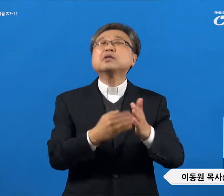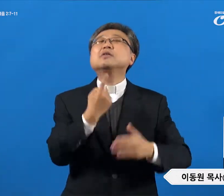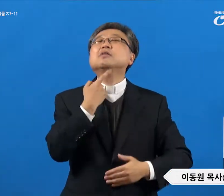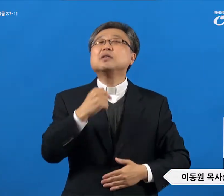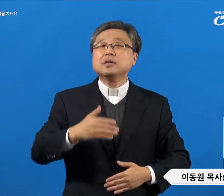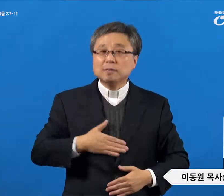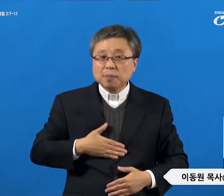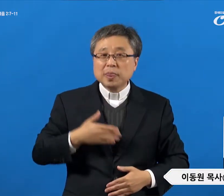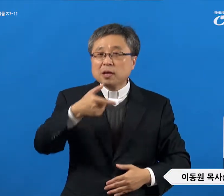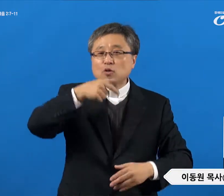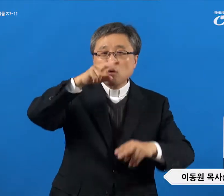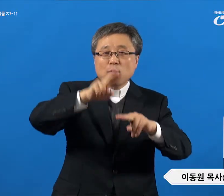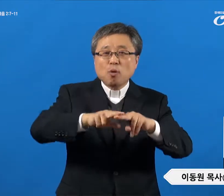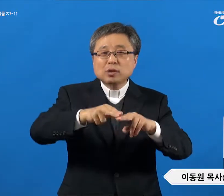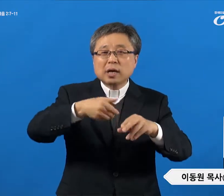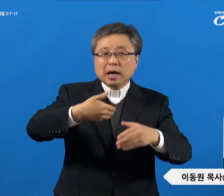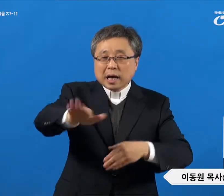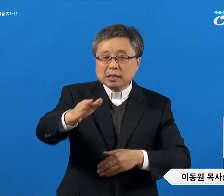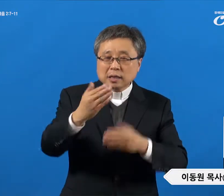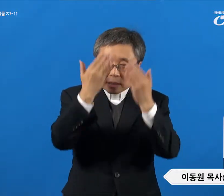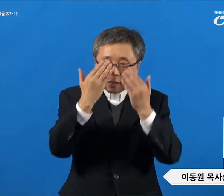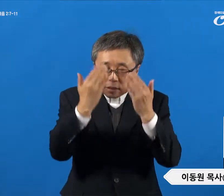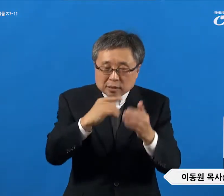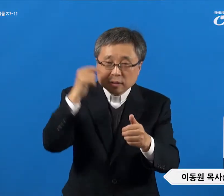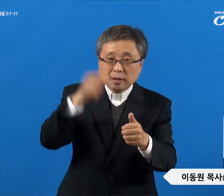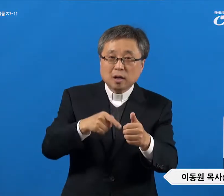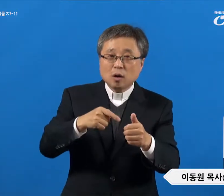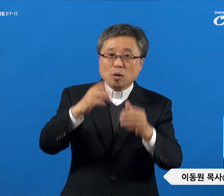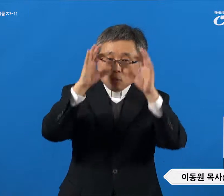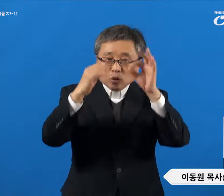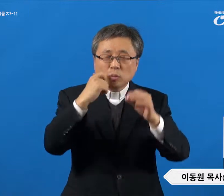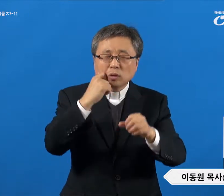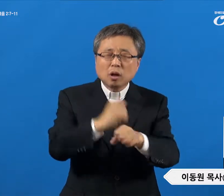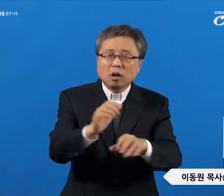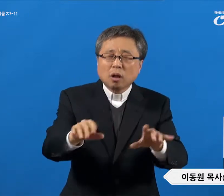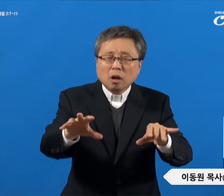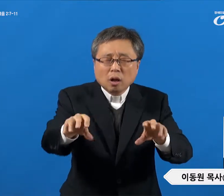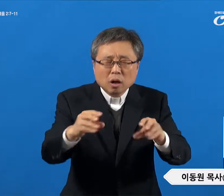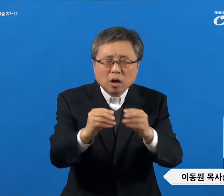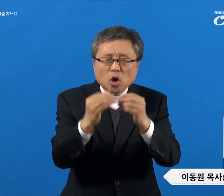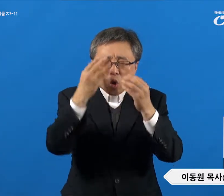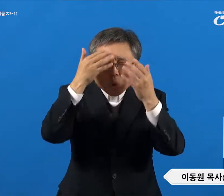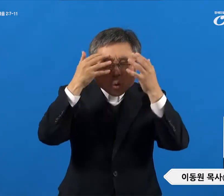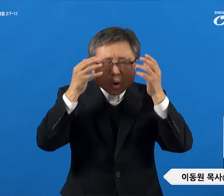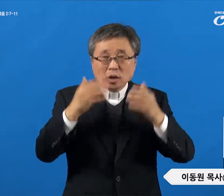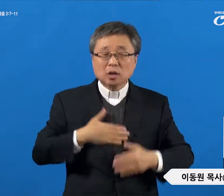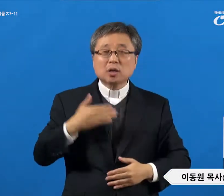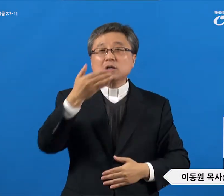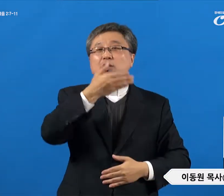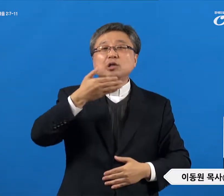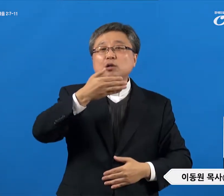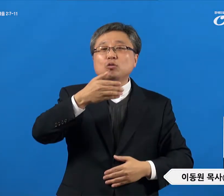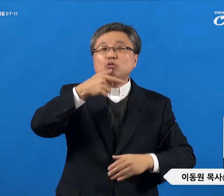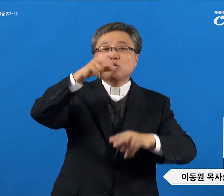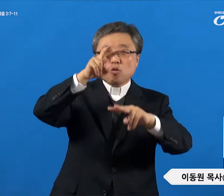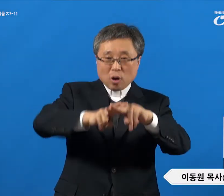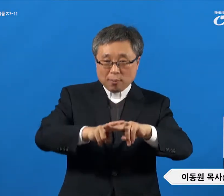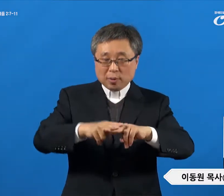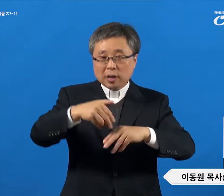가서 씻으라. 보지 못하는 채로 진흙을 눈에 바르고 실로암까지 가야만 했었던 순종이 먼저 있었어요.